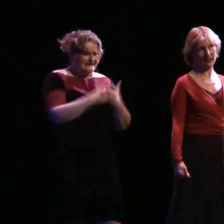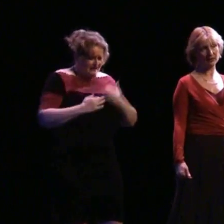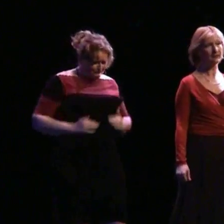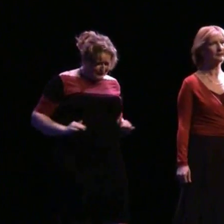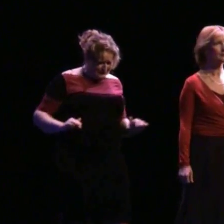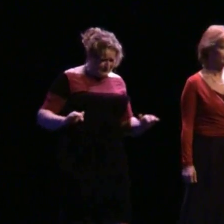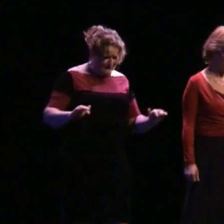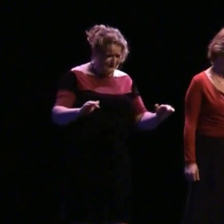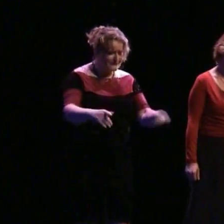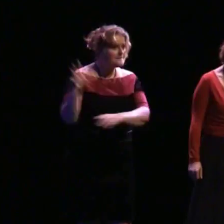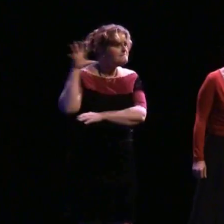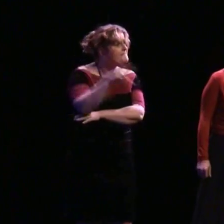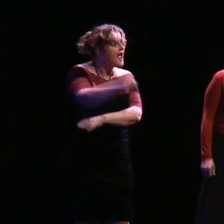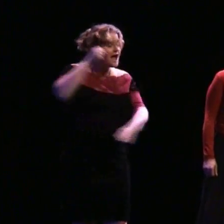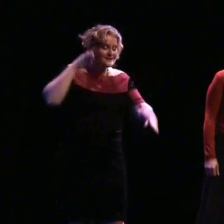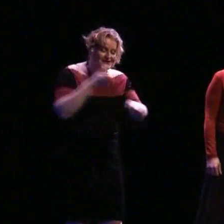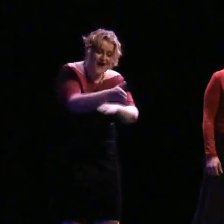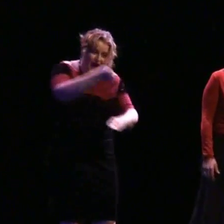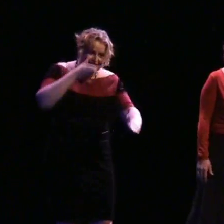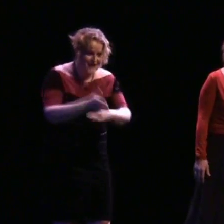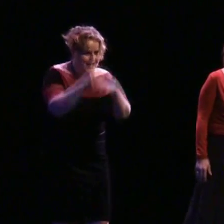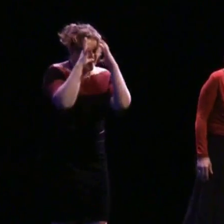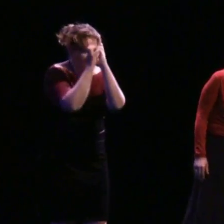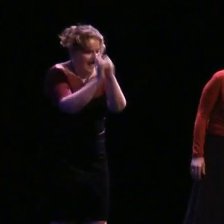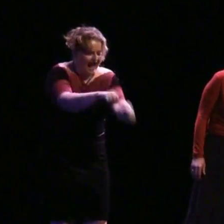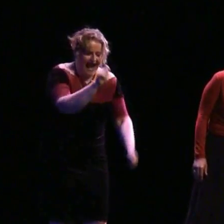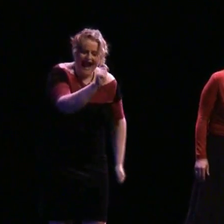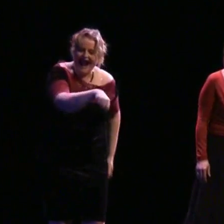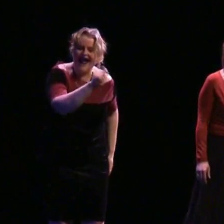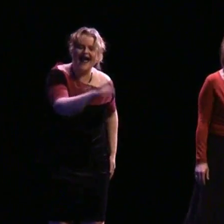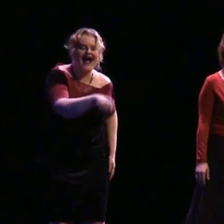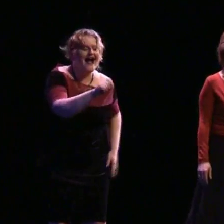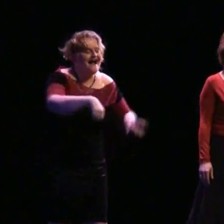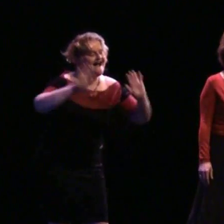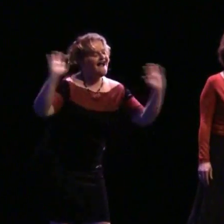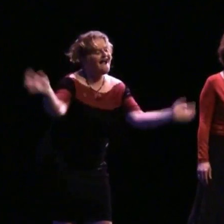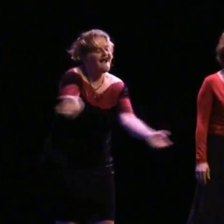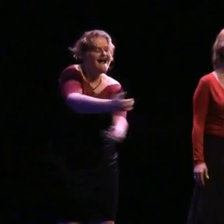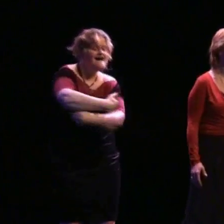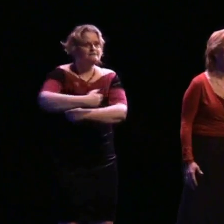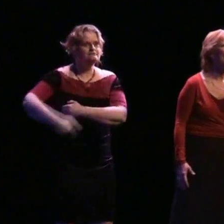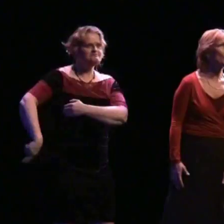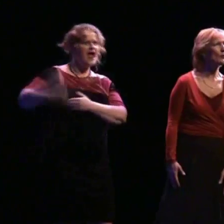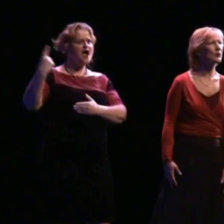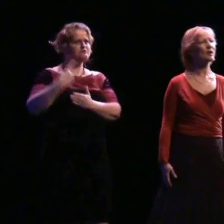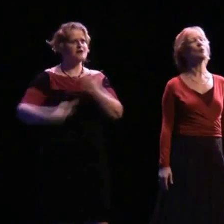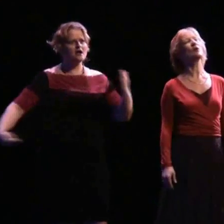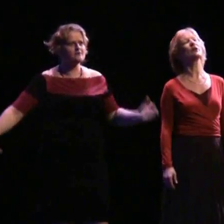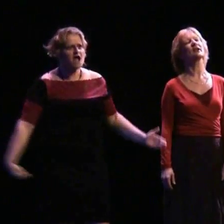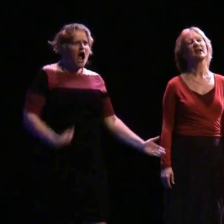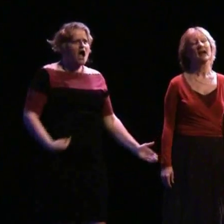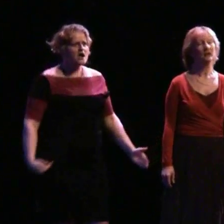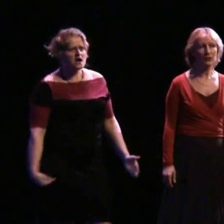mij scheren. Het druppelde bloed in de badkamer, maar had niets in de gaten. Als een blind paard ging hij door en hij werd al opgewonden